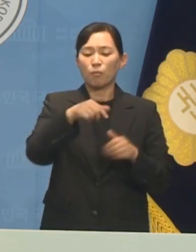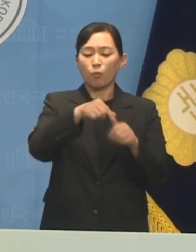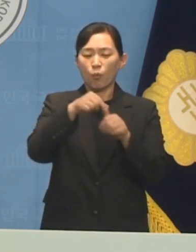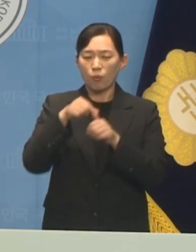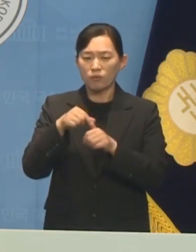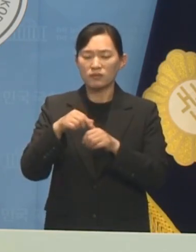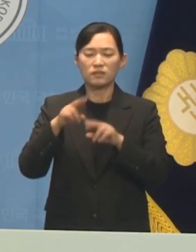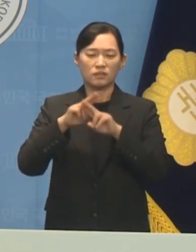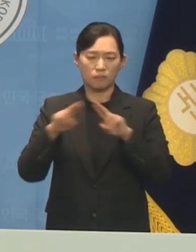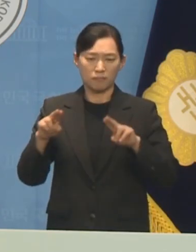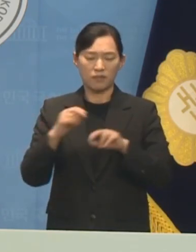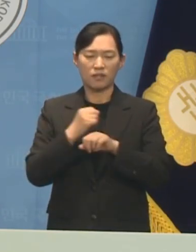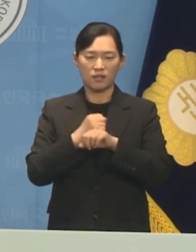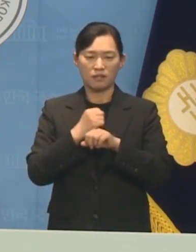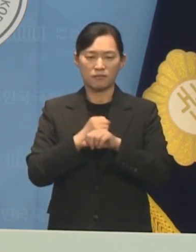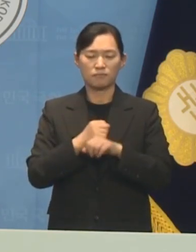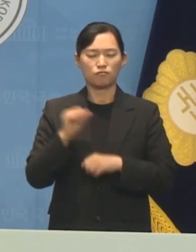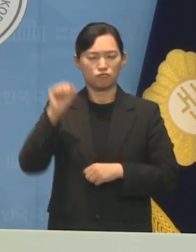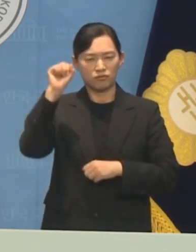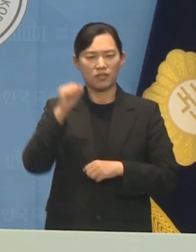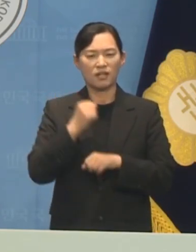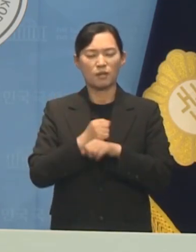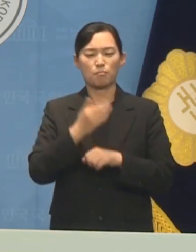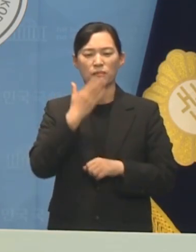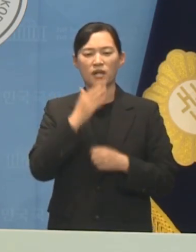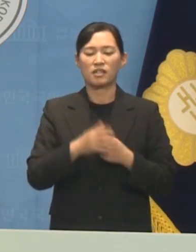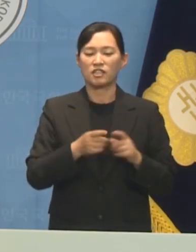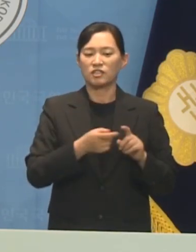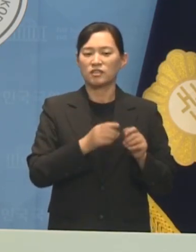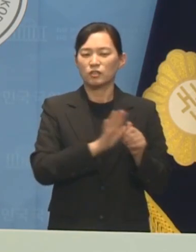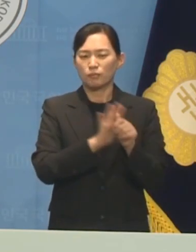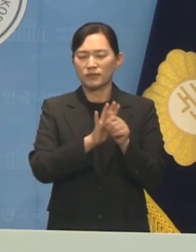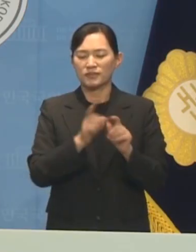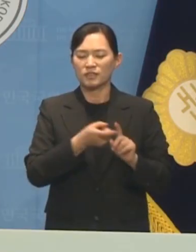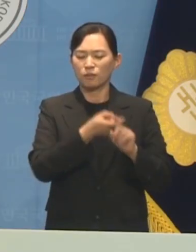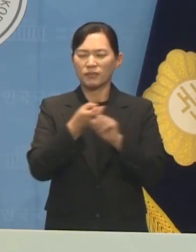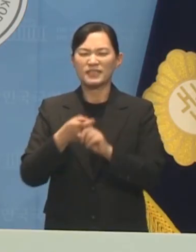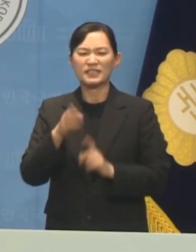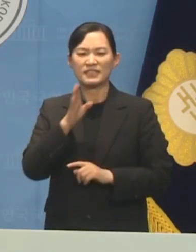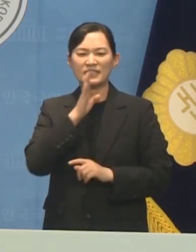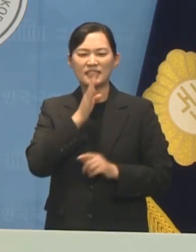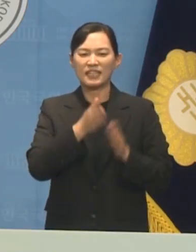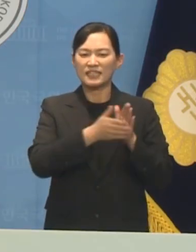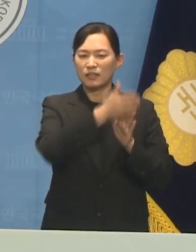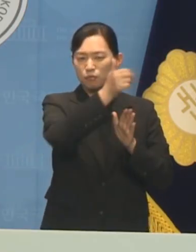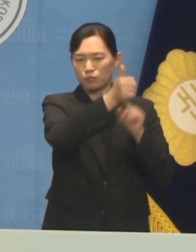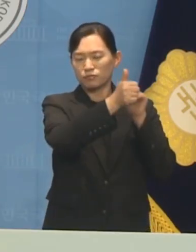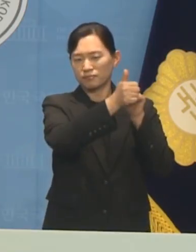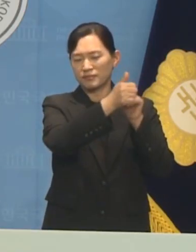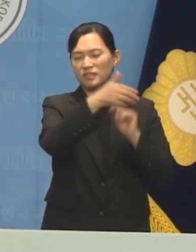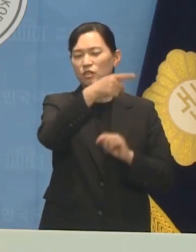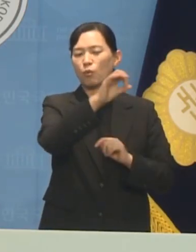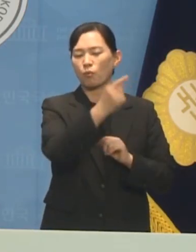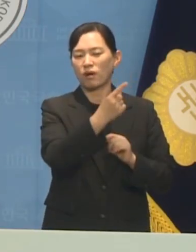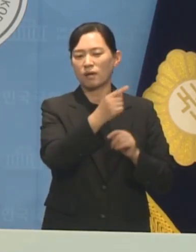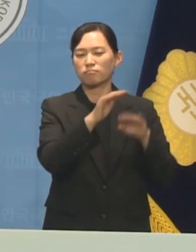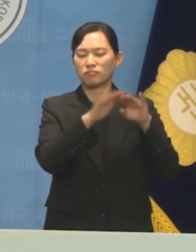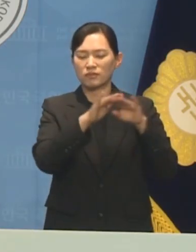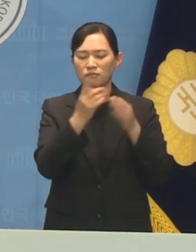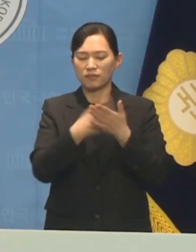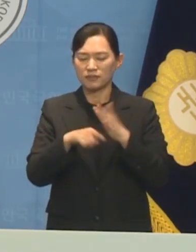철폐하는 수행으로 이어갈 수도 있습니다. 서비스연맹은 진짜 사장 청원아이스가 이 문제를 풀 수 있게끔